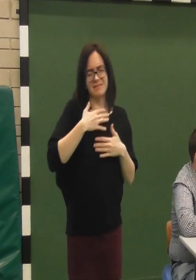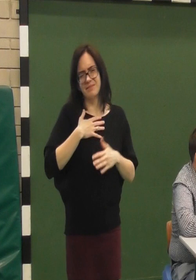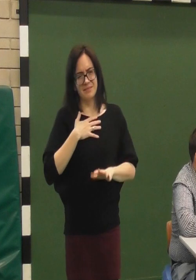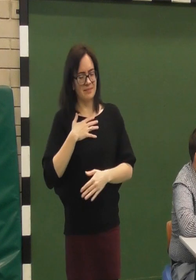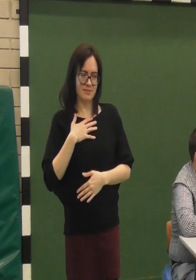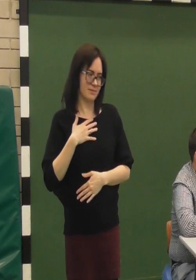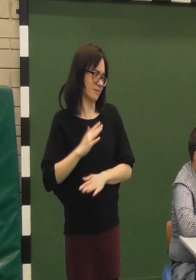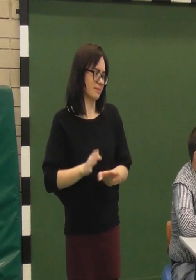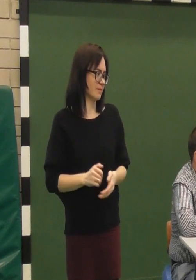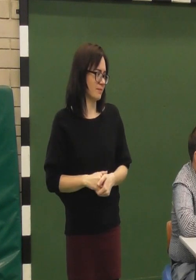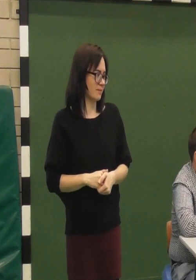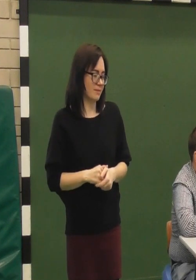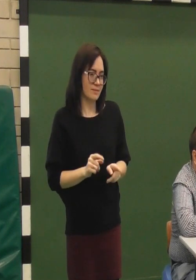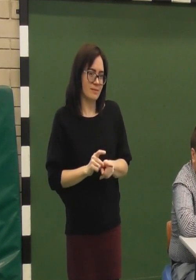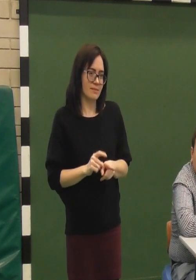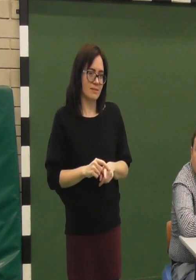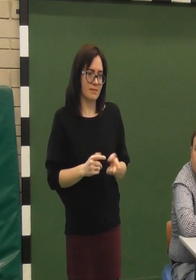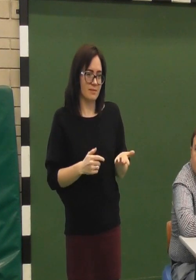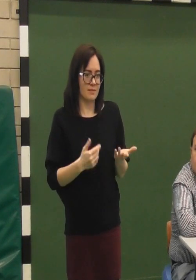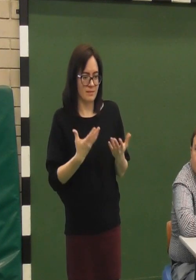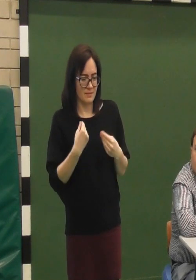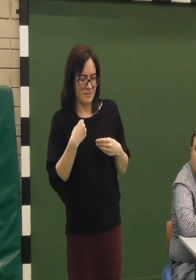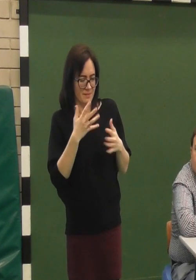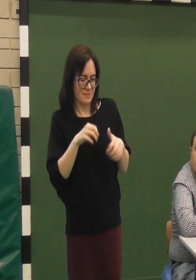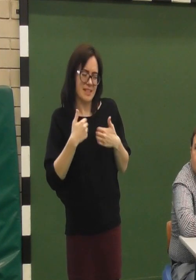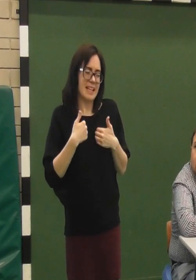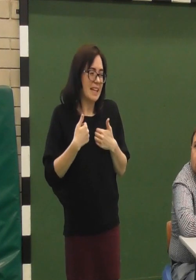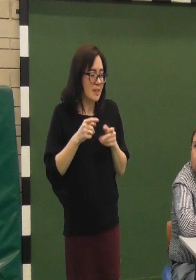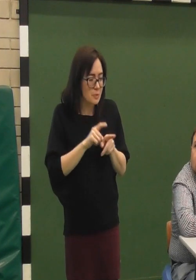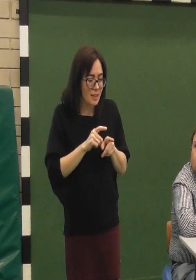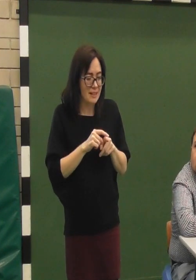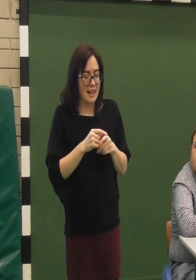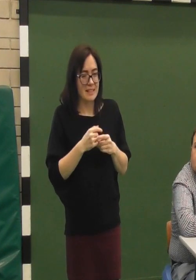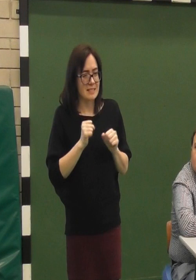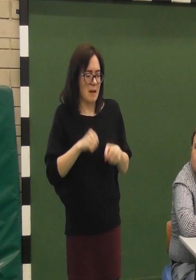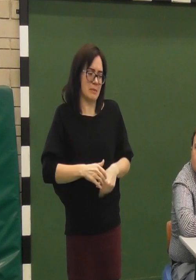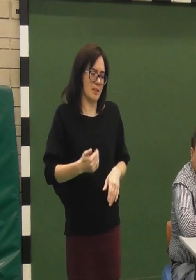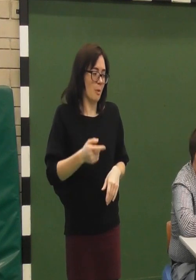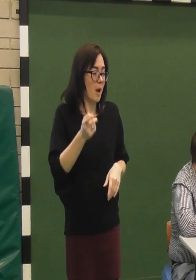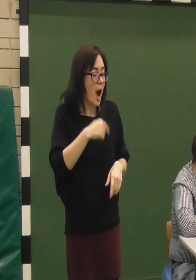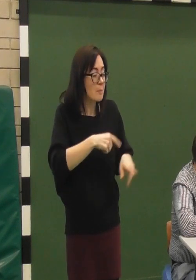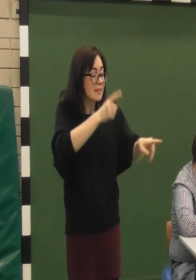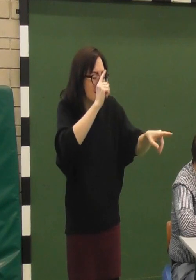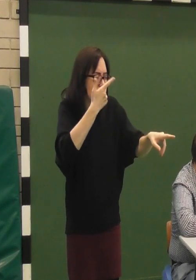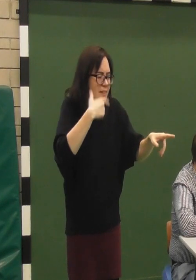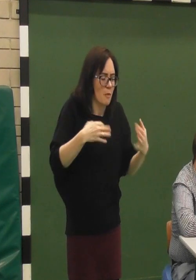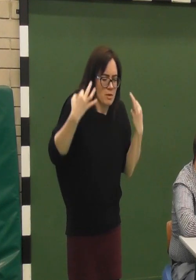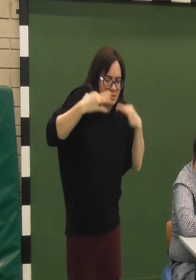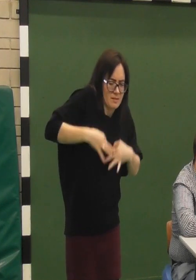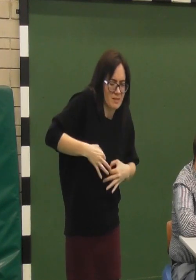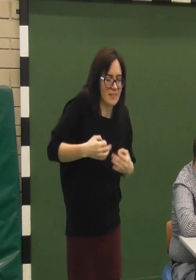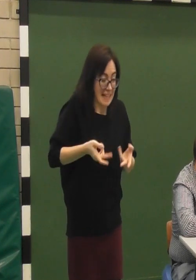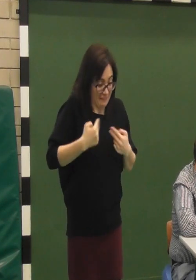mennek be, és viszik el a holmikat. Én nem tudnám fölvenni azokat, vagy elhozni, hogy